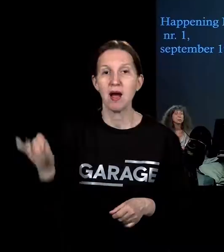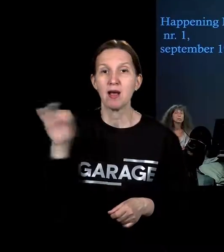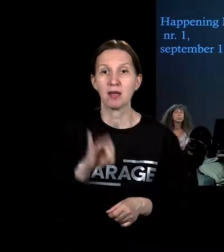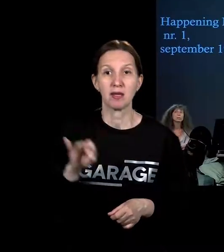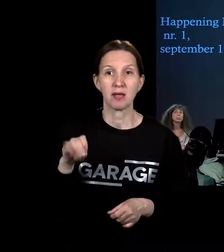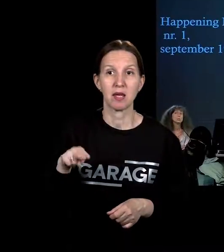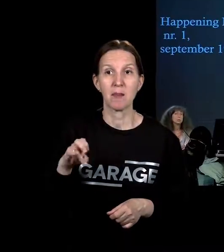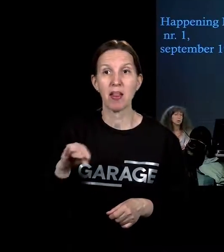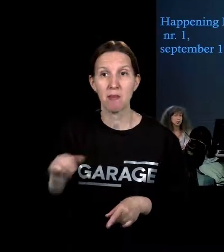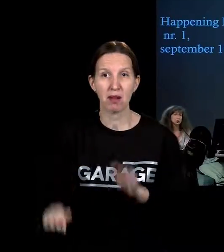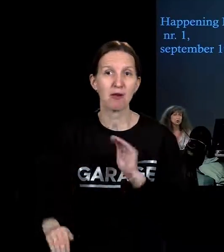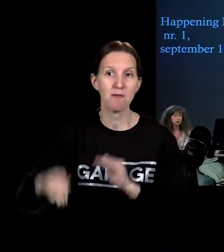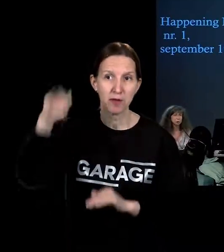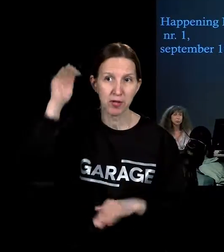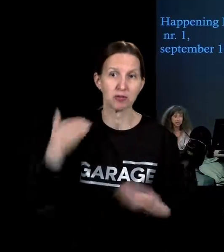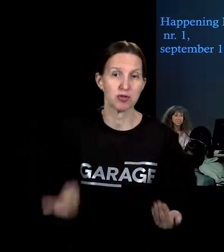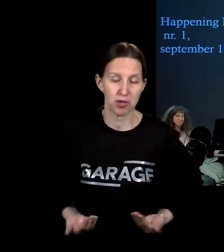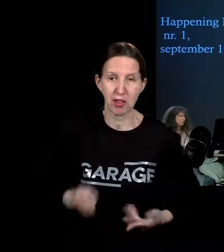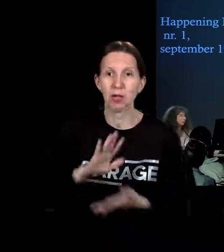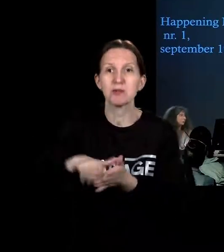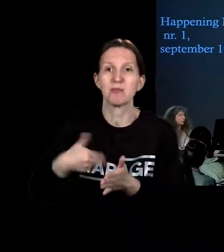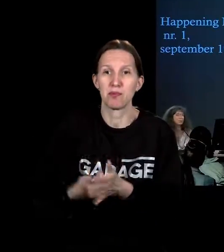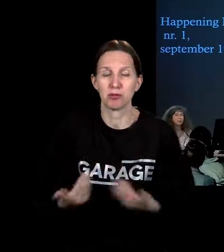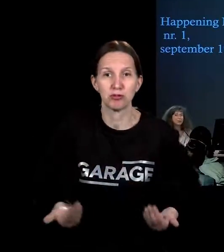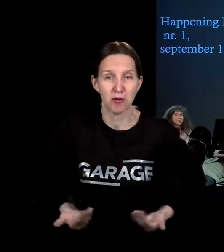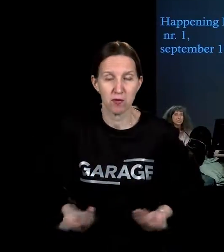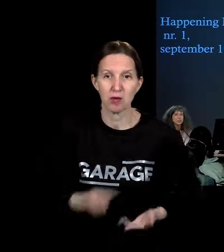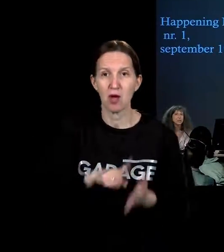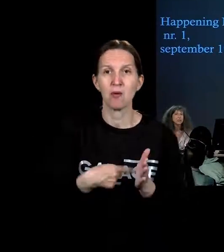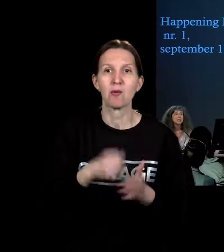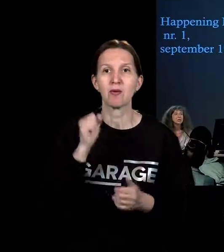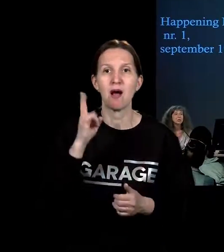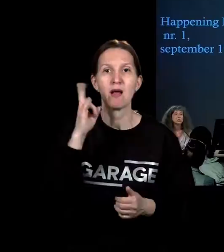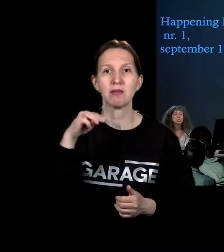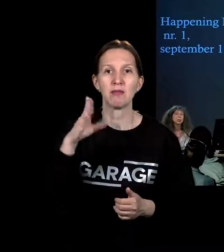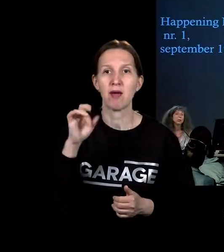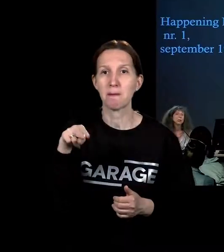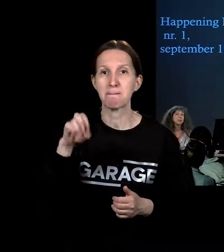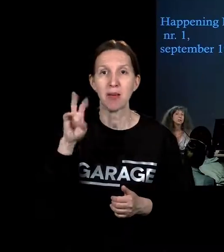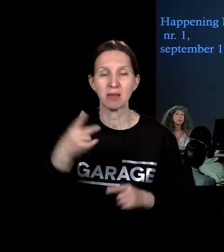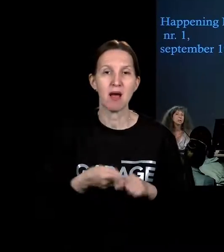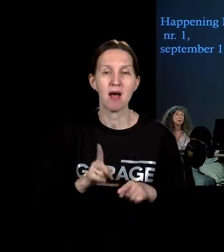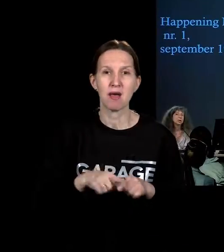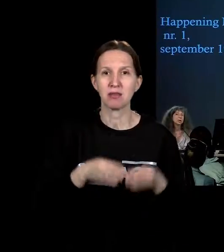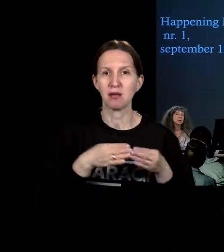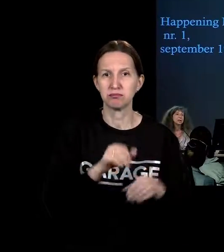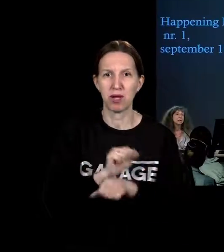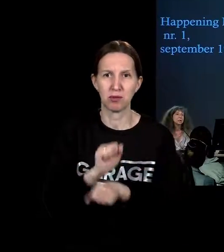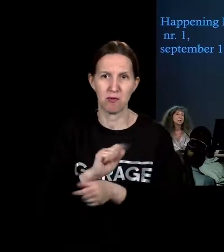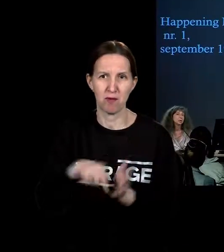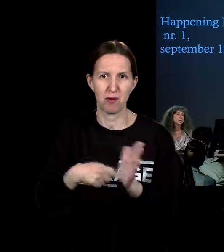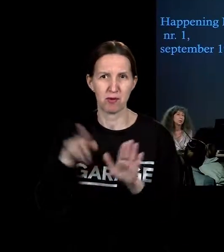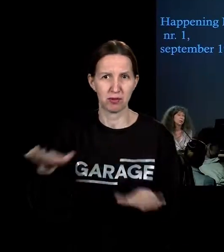он, вырос и жил, и живет, собственно, в городе Антверпене. Это портовый бельгийский город, и